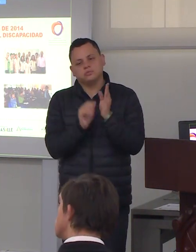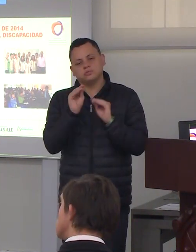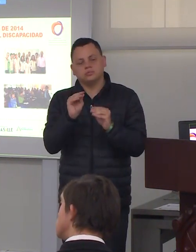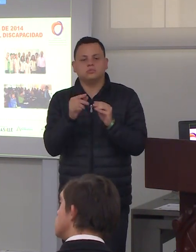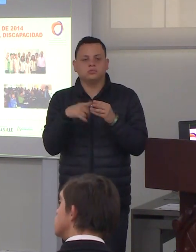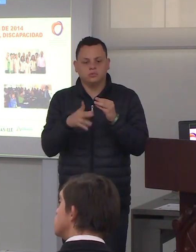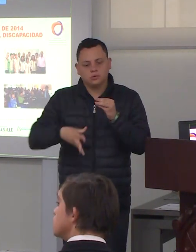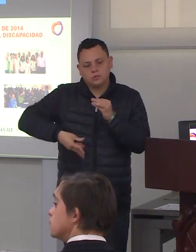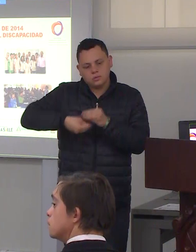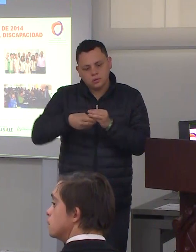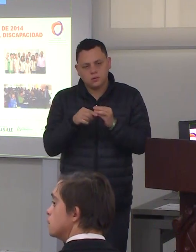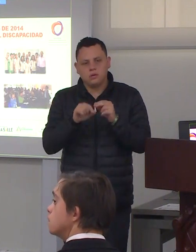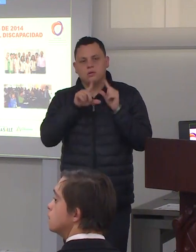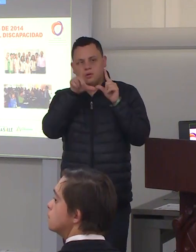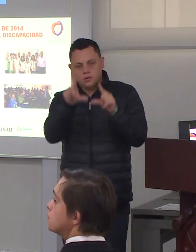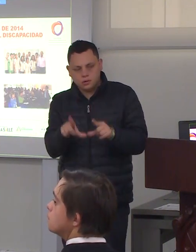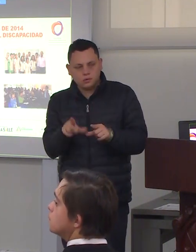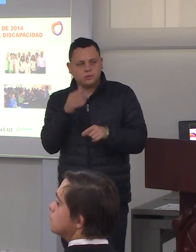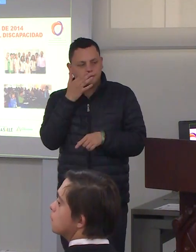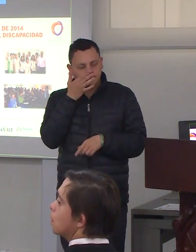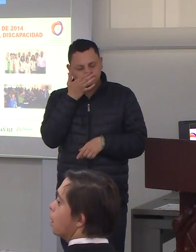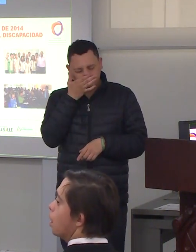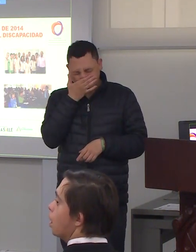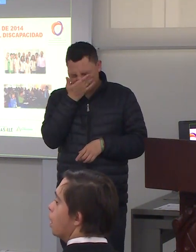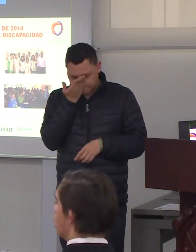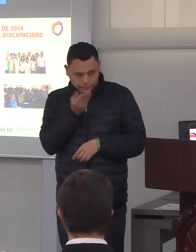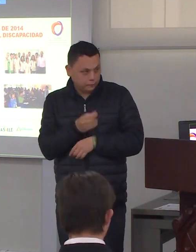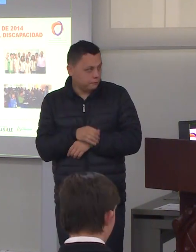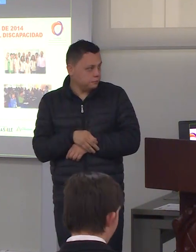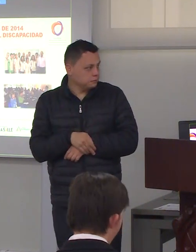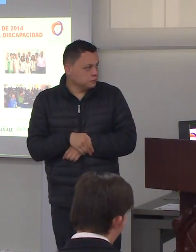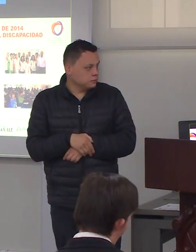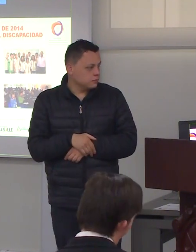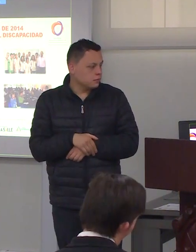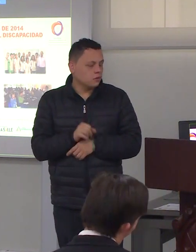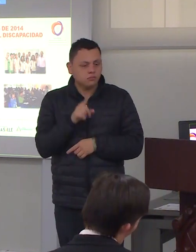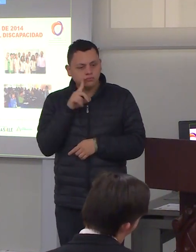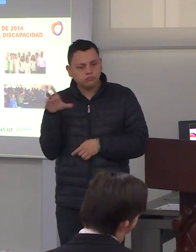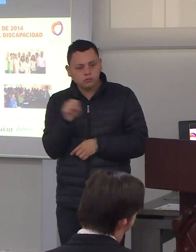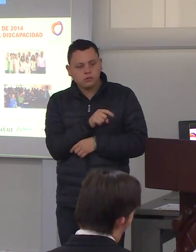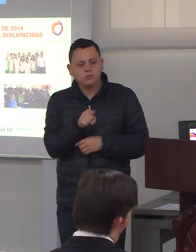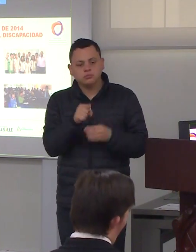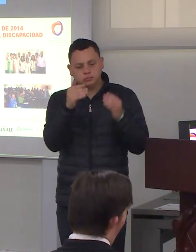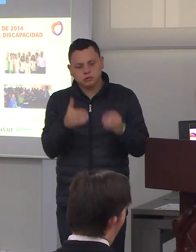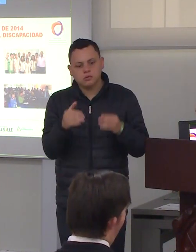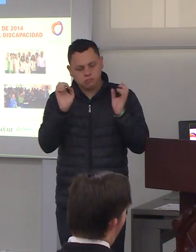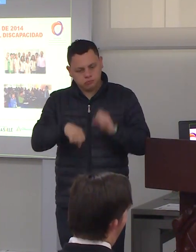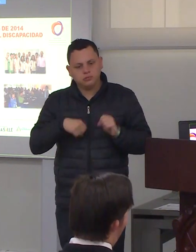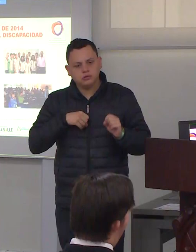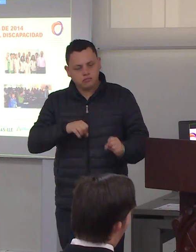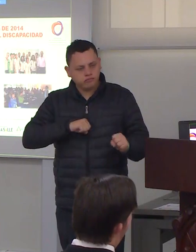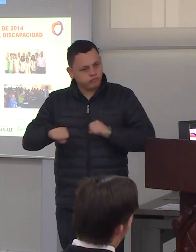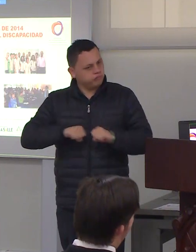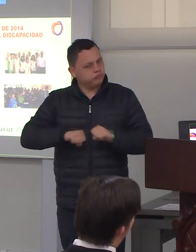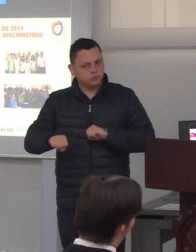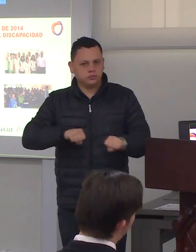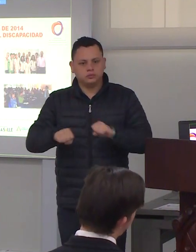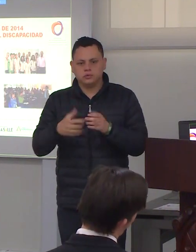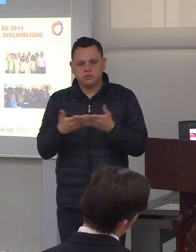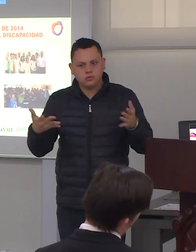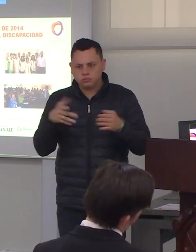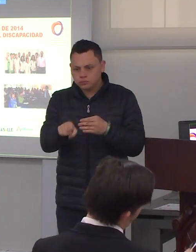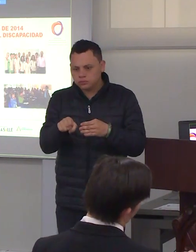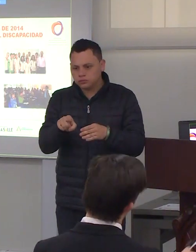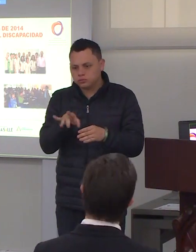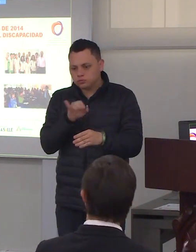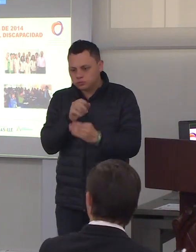complementaria titulada, sí, porque hemos identificado que la población, pues logra movilizarse muy bien en cualquiera